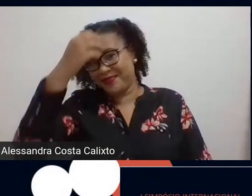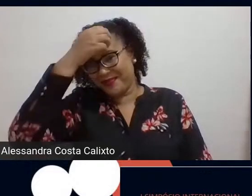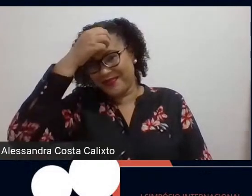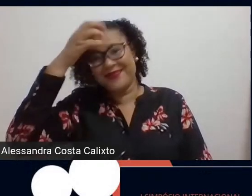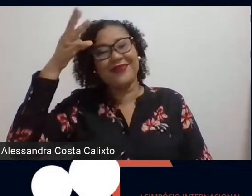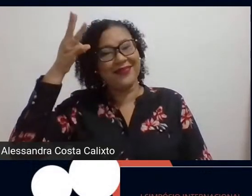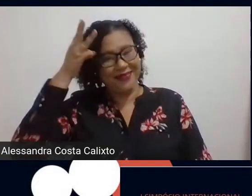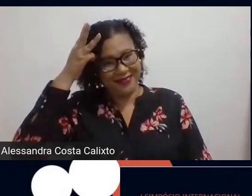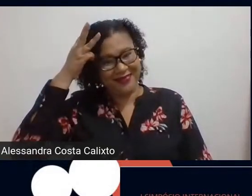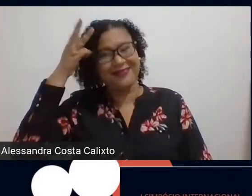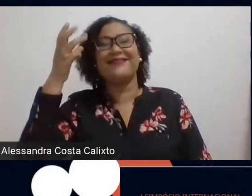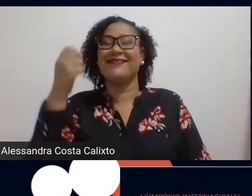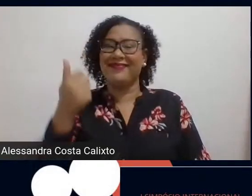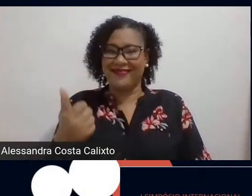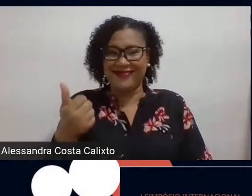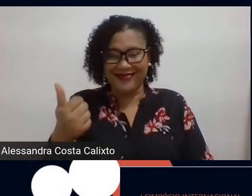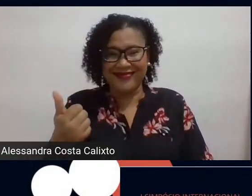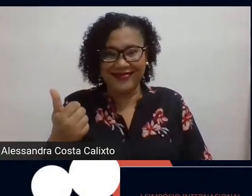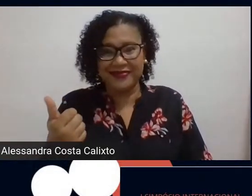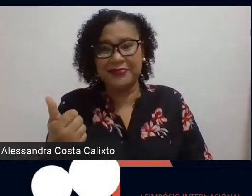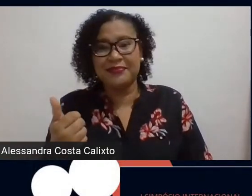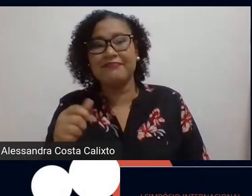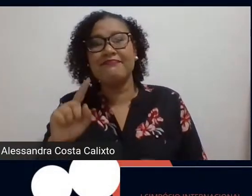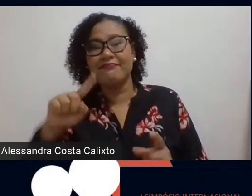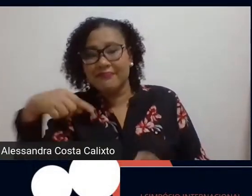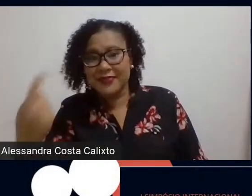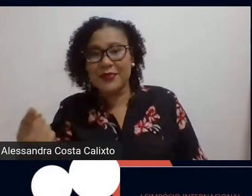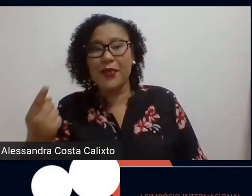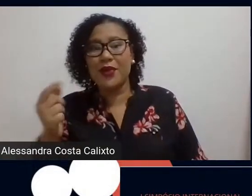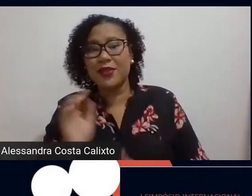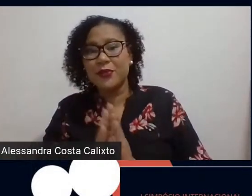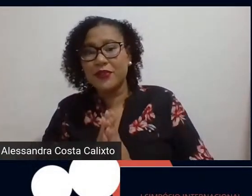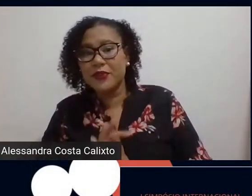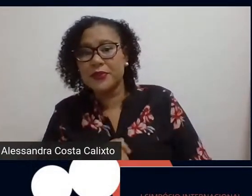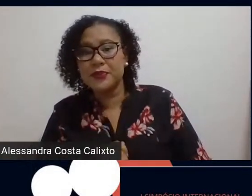o Elbert, que é esse o sinal